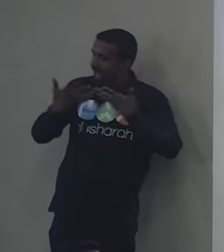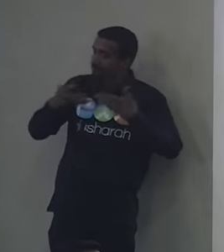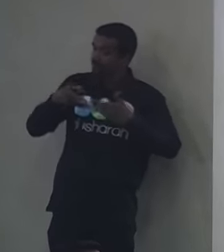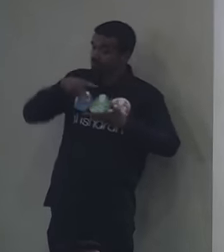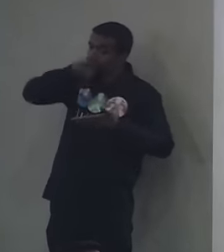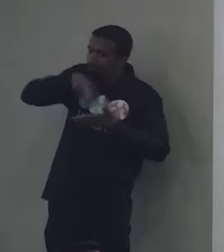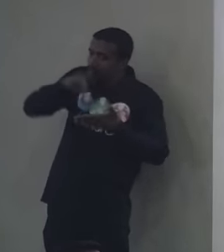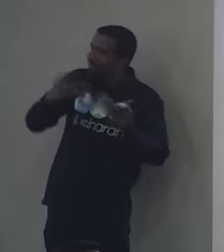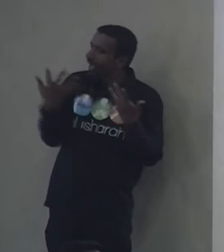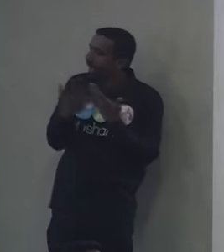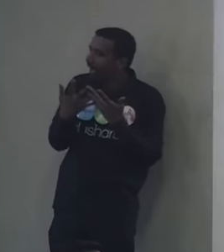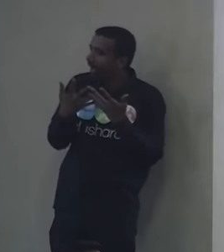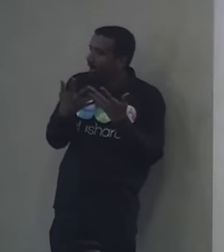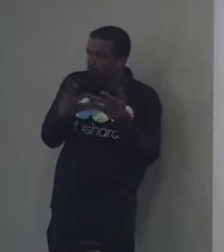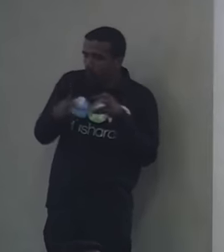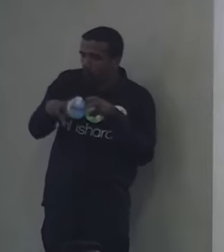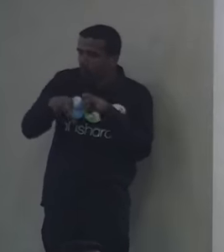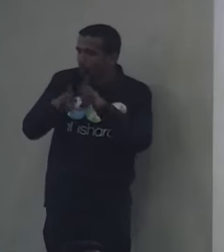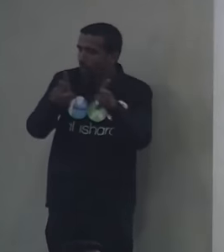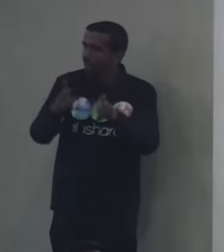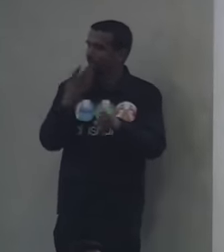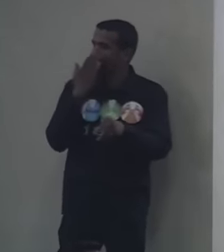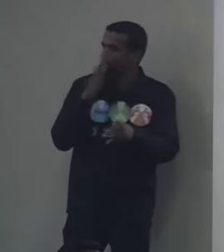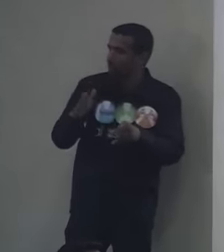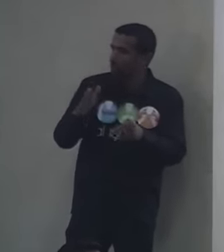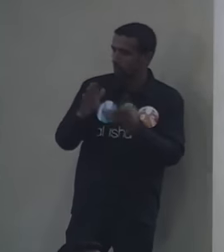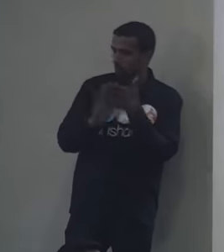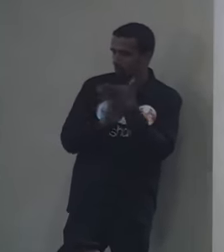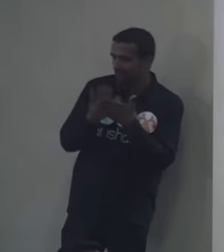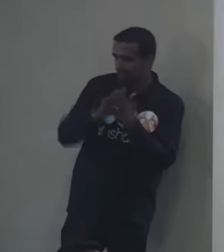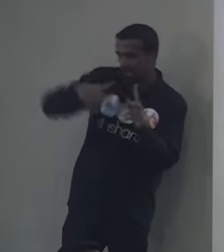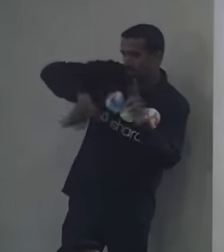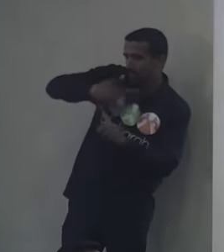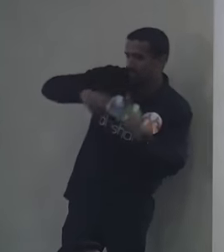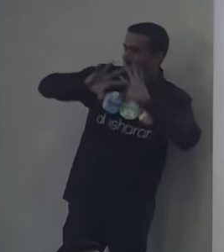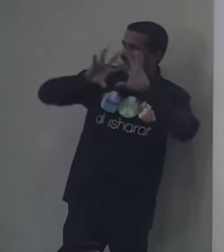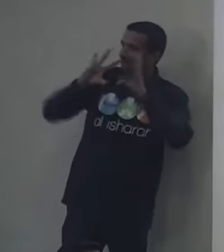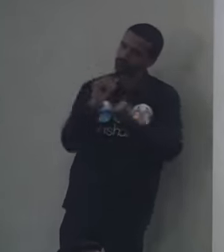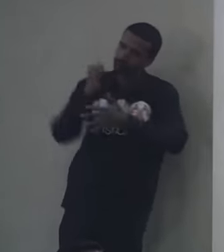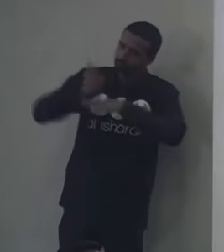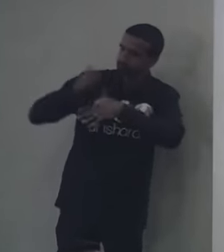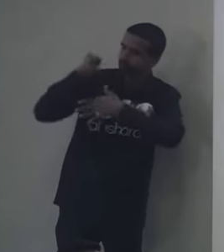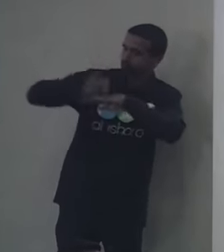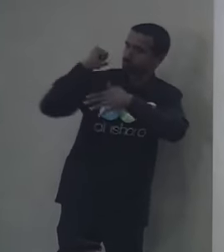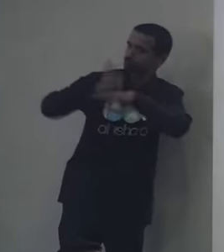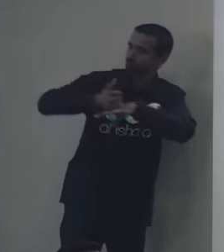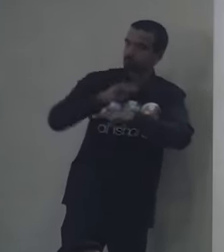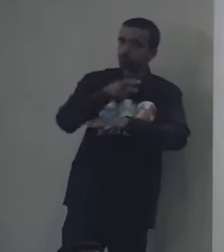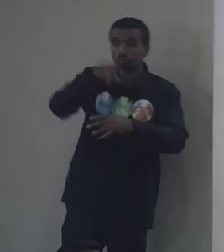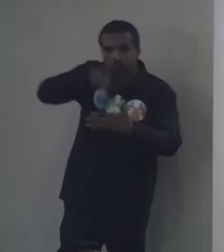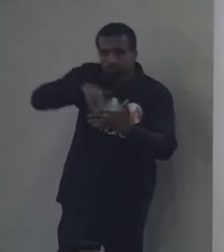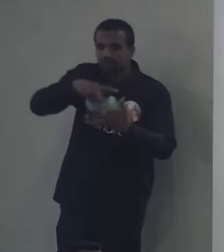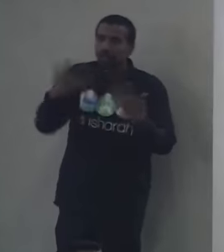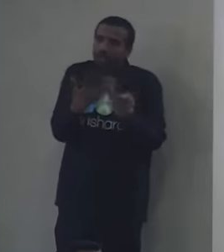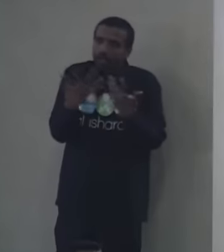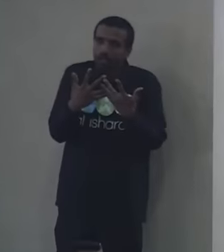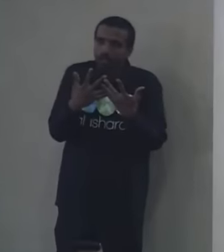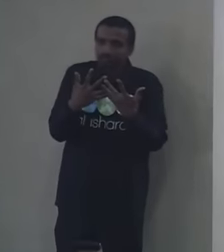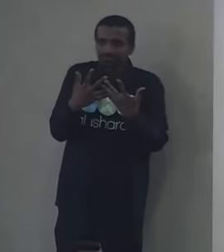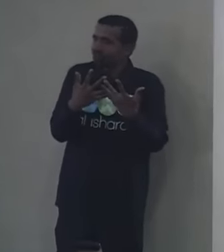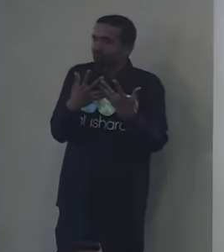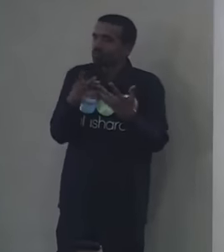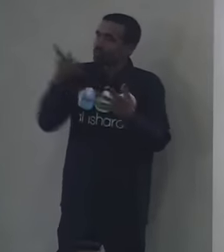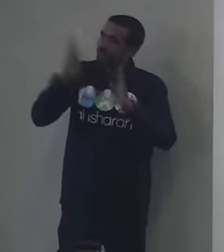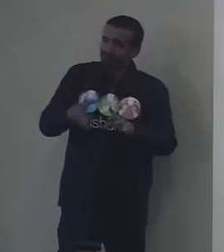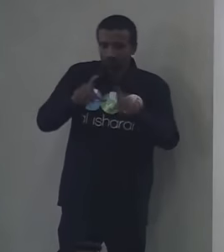going to find, oh no, then again, you need to hear this again. ثم. And ثم توكيدًا is mentioned here. This is actually not tartib